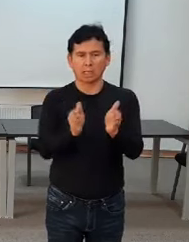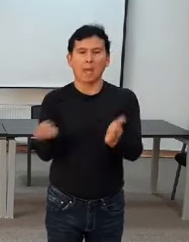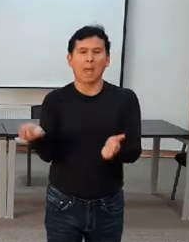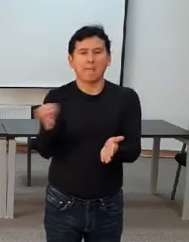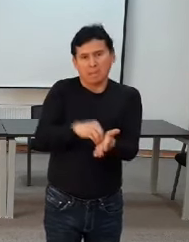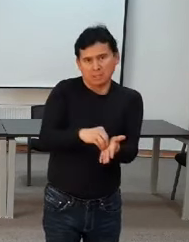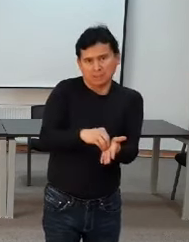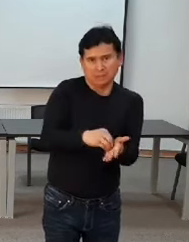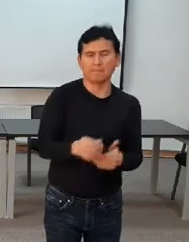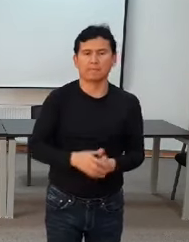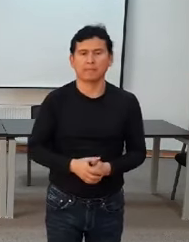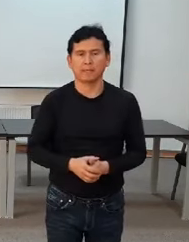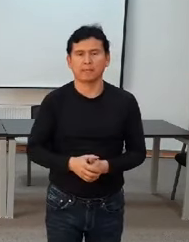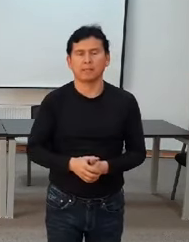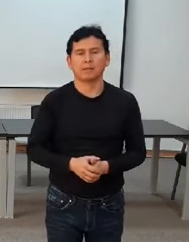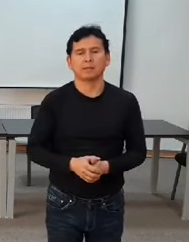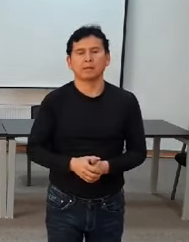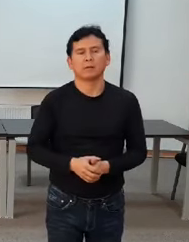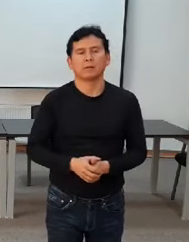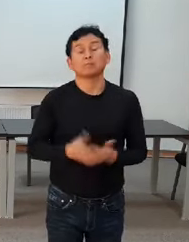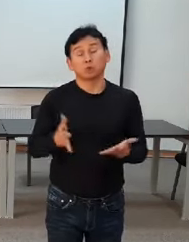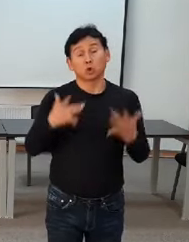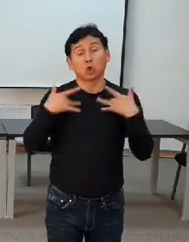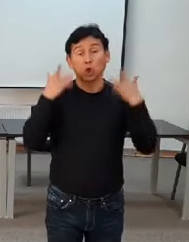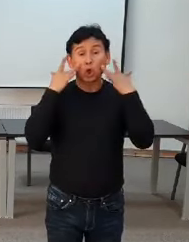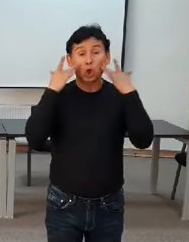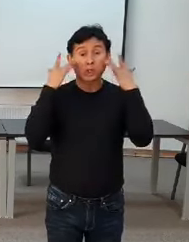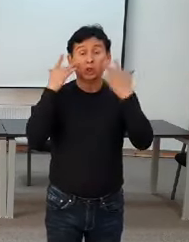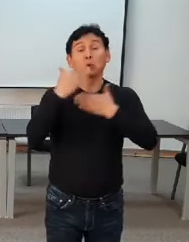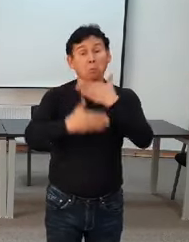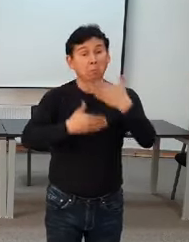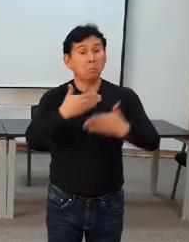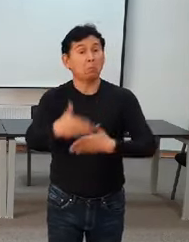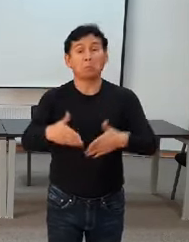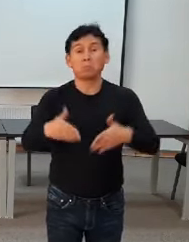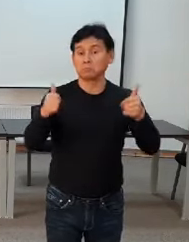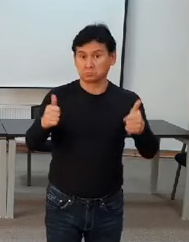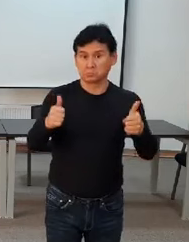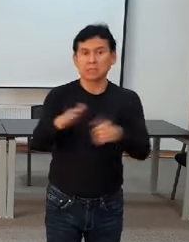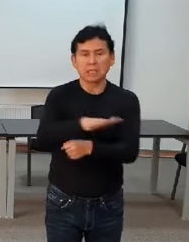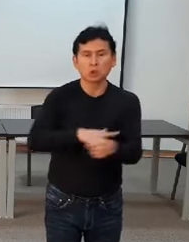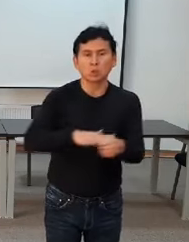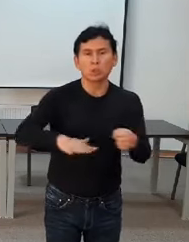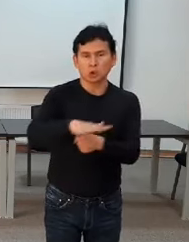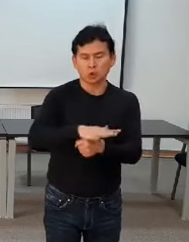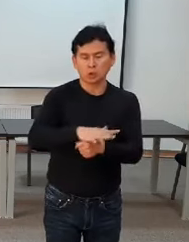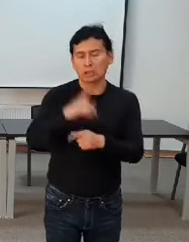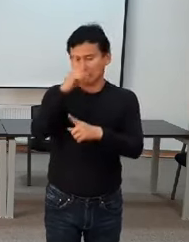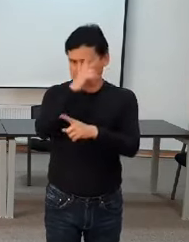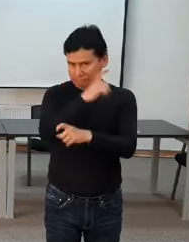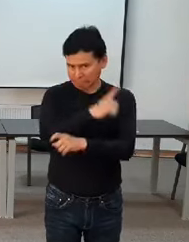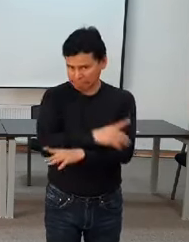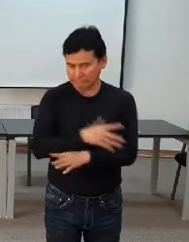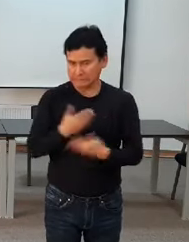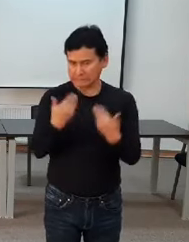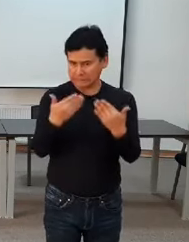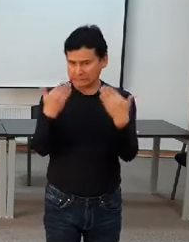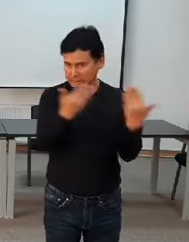tanto, estamos contentos por los procesos que se han dado dentro de esta situación compleja de